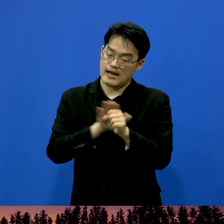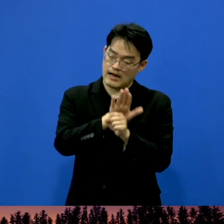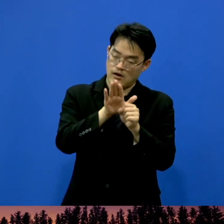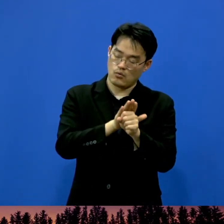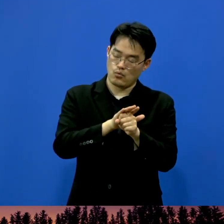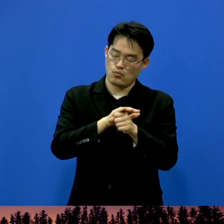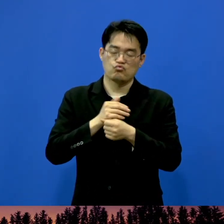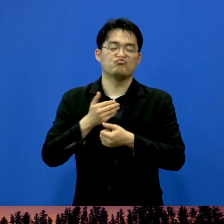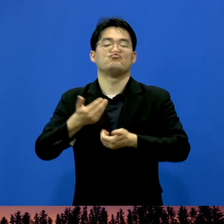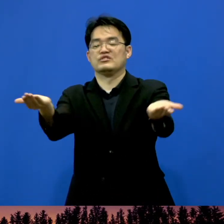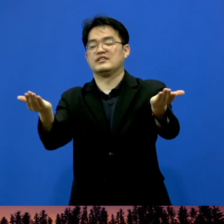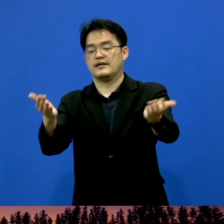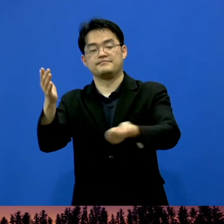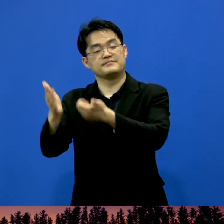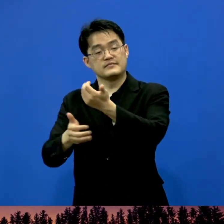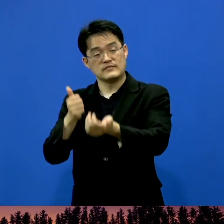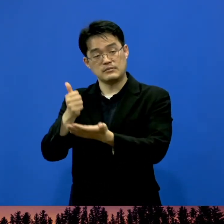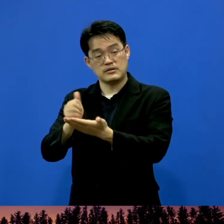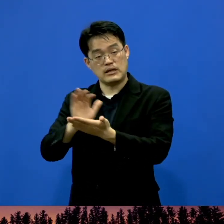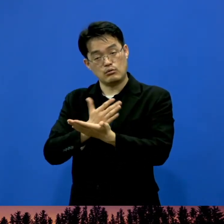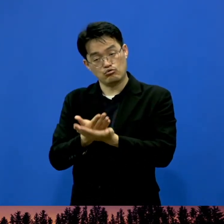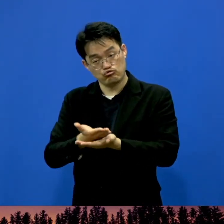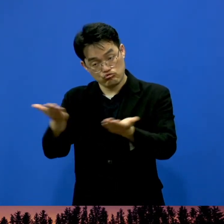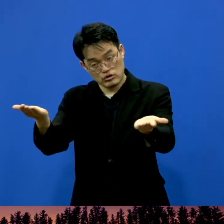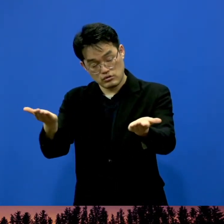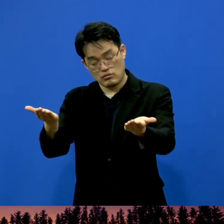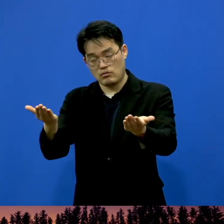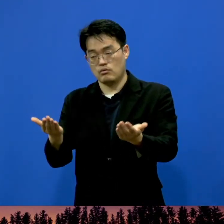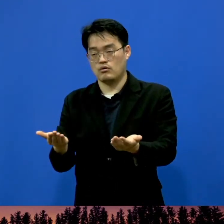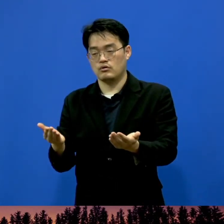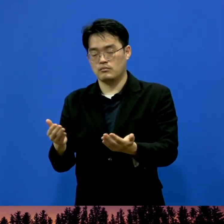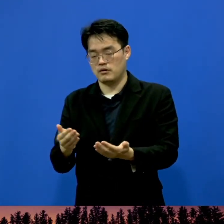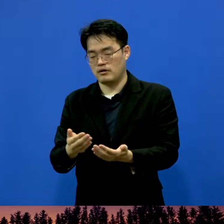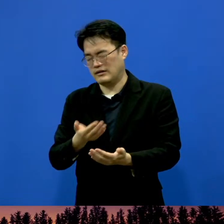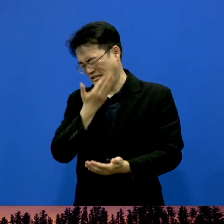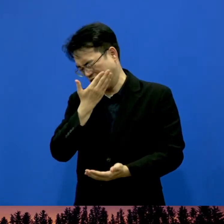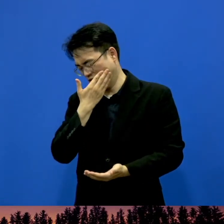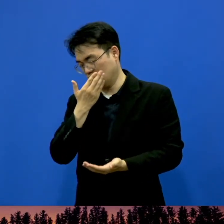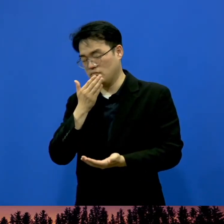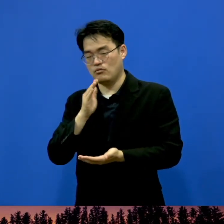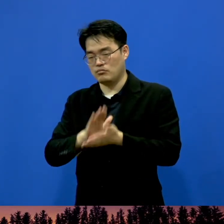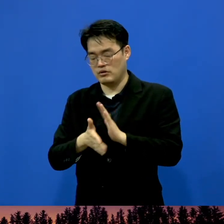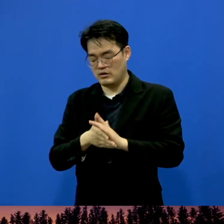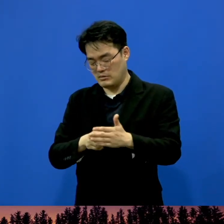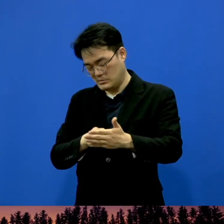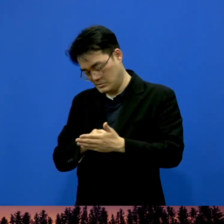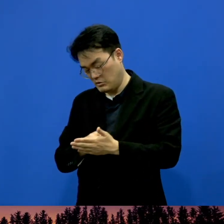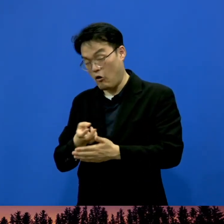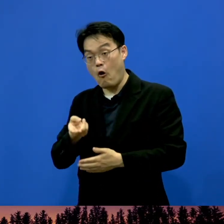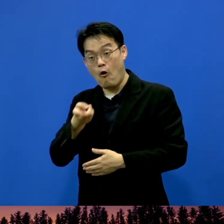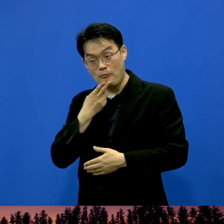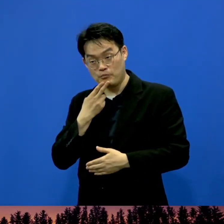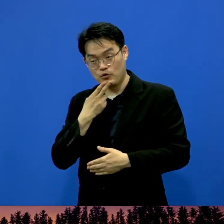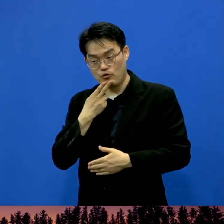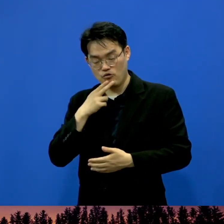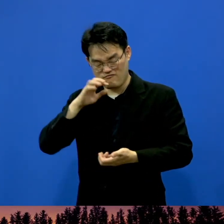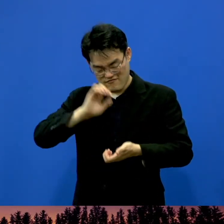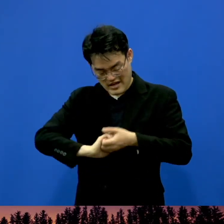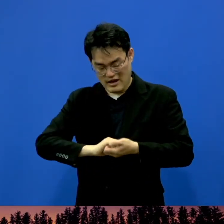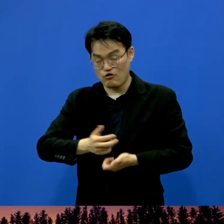하나님은 나누시는 분이시고 베푸시는 분이시고 인색하지 않으시는 분이시고 무제한적으로 주시는